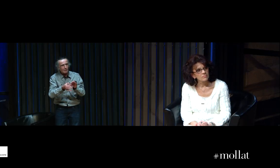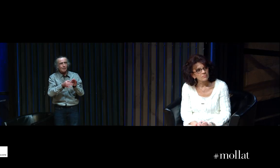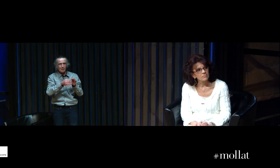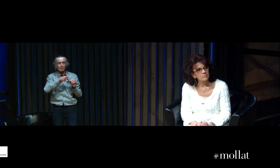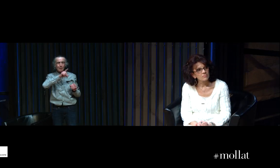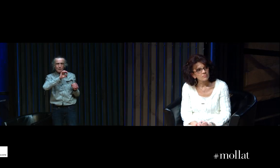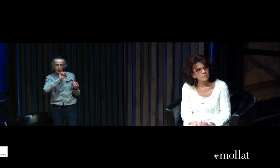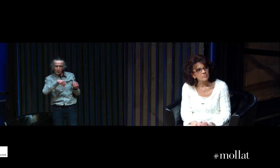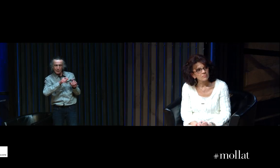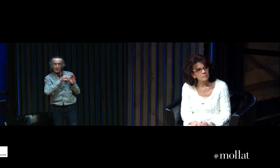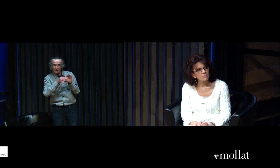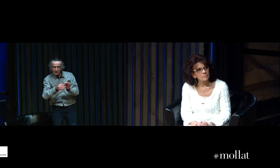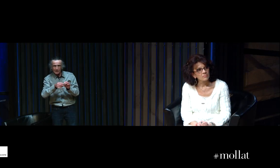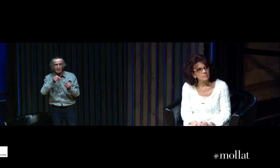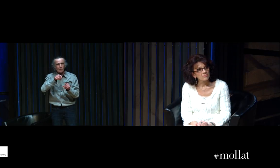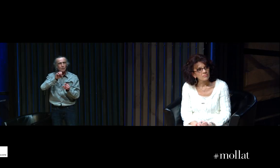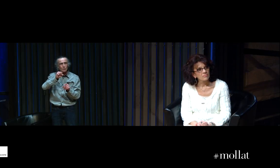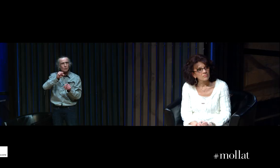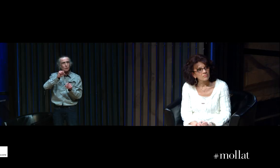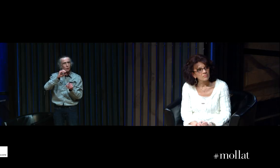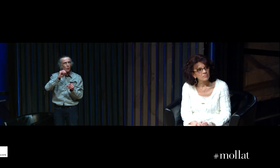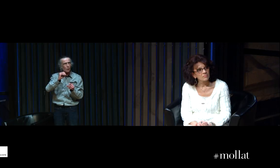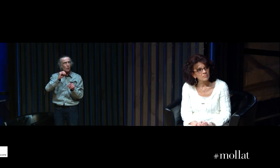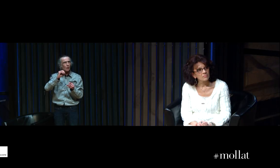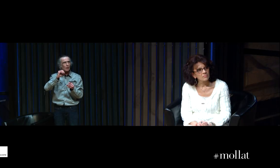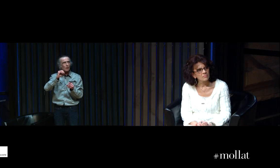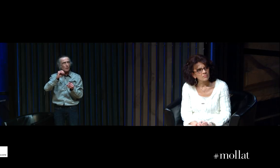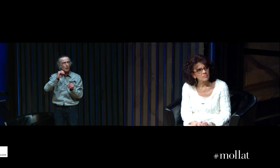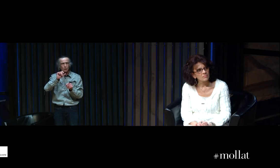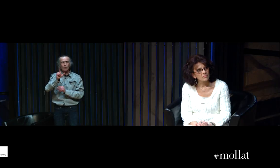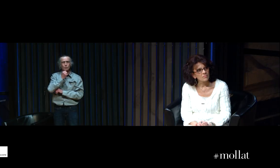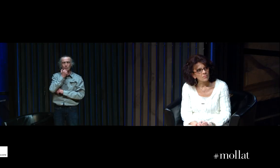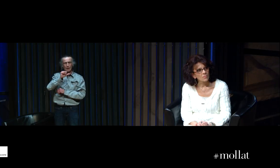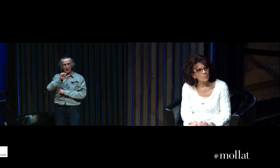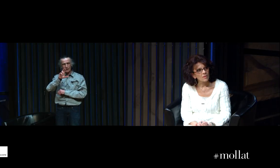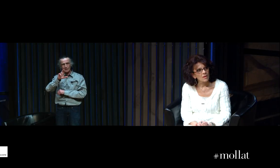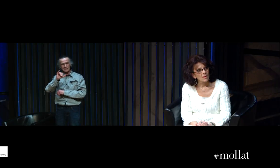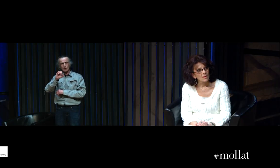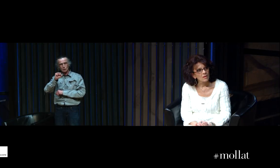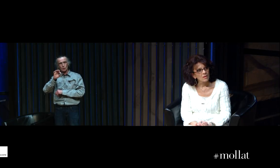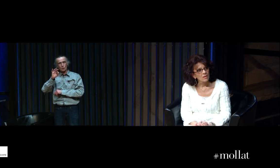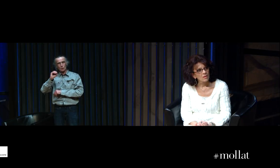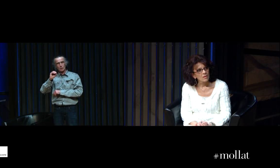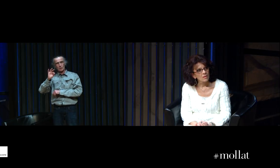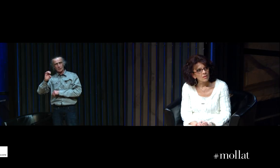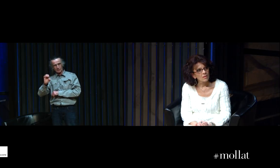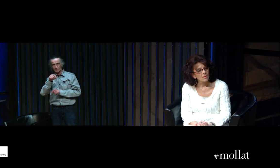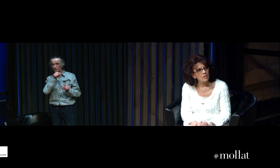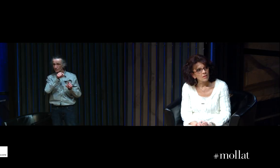pensée. C'était quand même aussi la base de la philosophie et de la réflexion. Après, alors attendez, je me